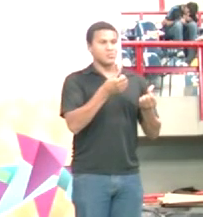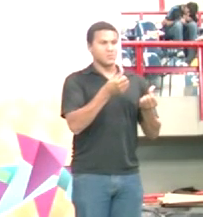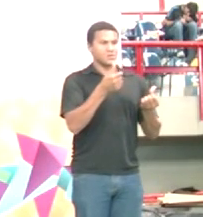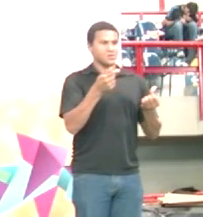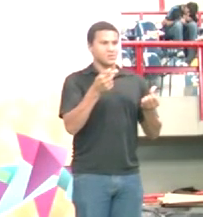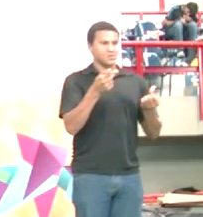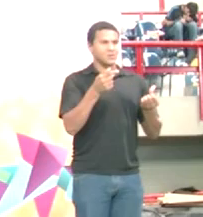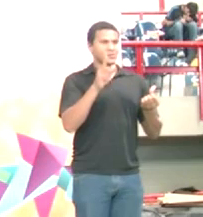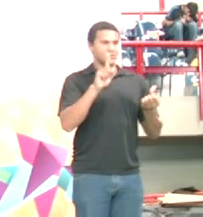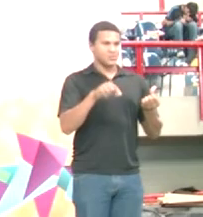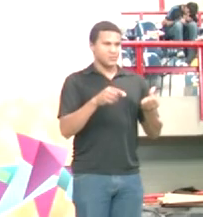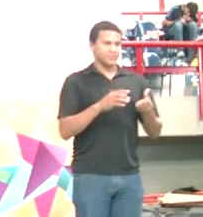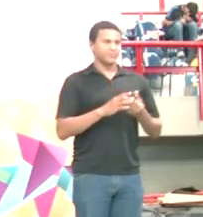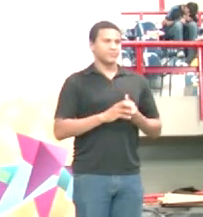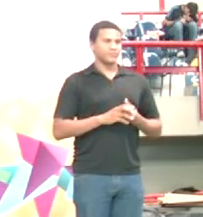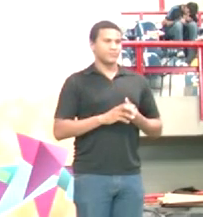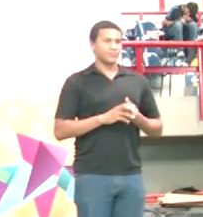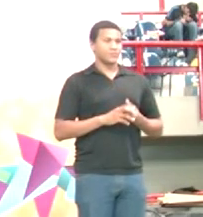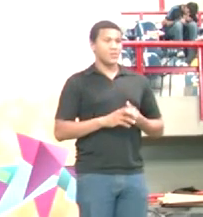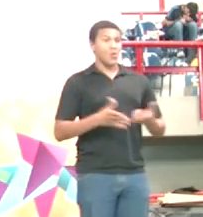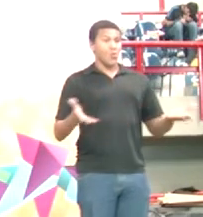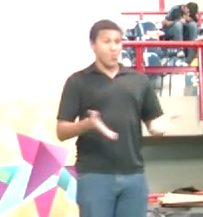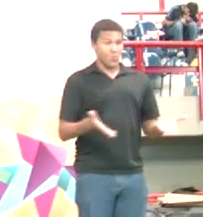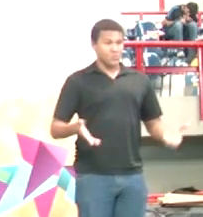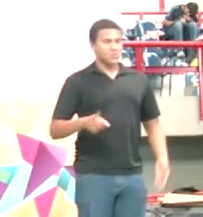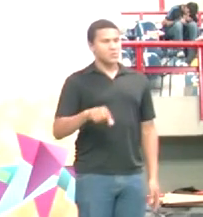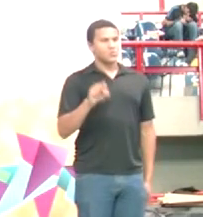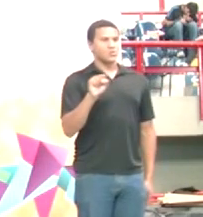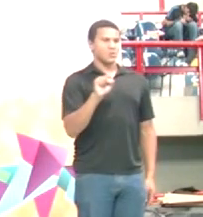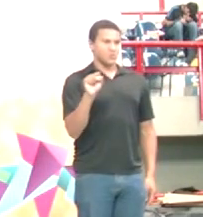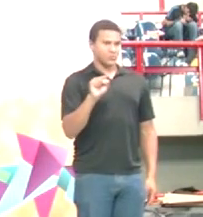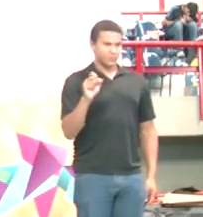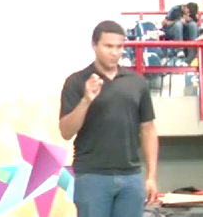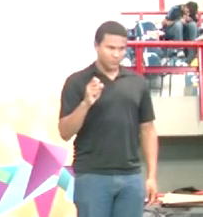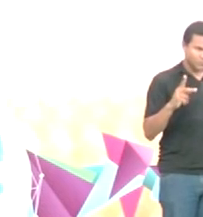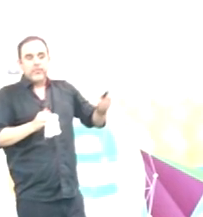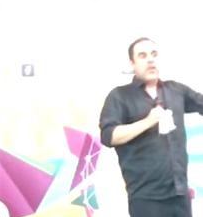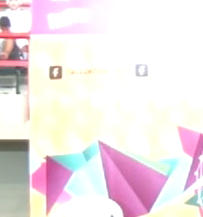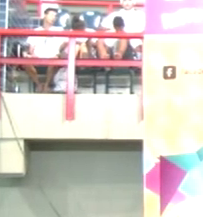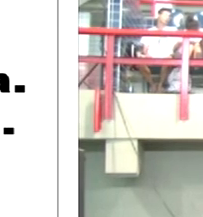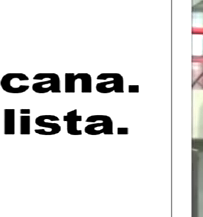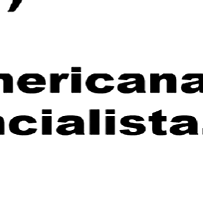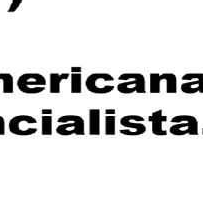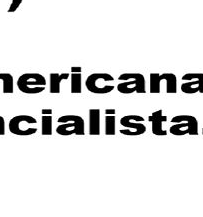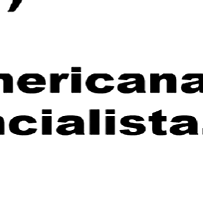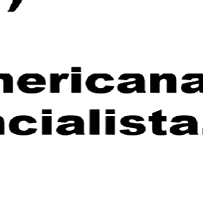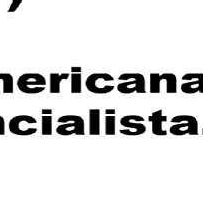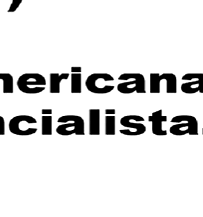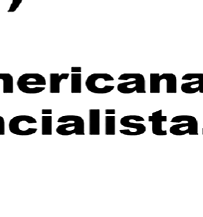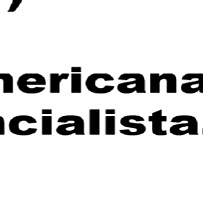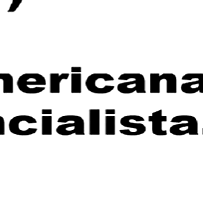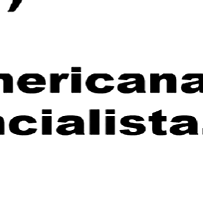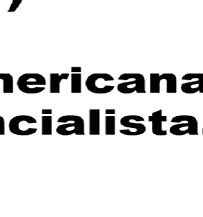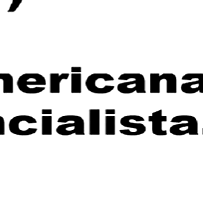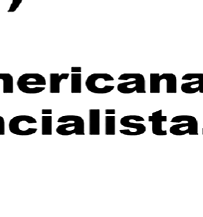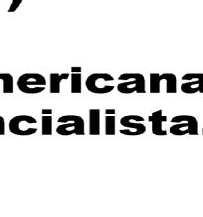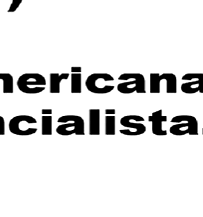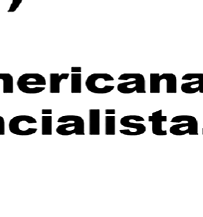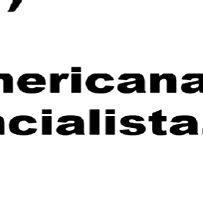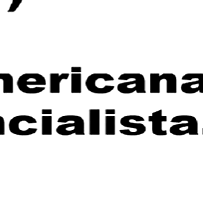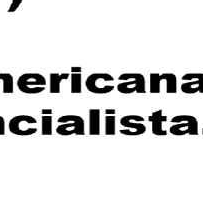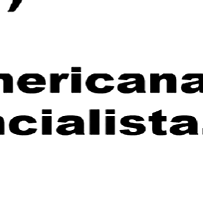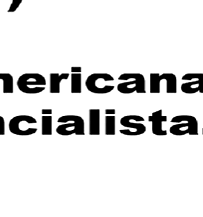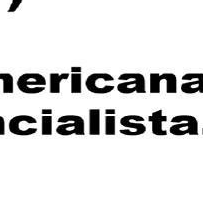67. A atual é a de 88. Ok, pessoal? Nossa primeira